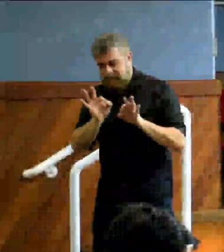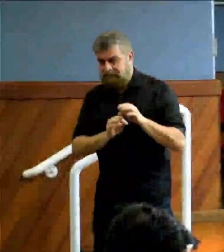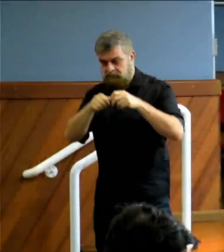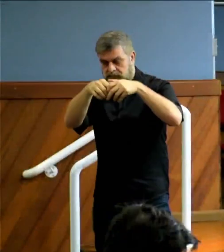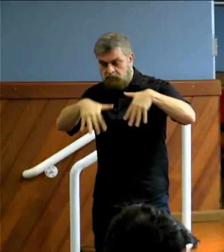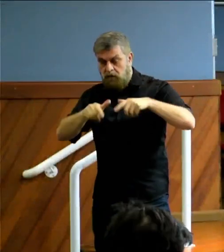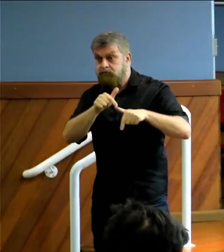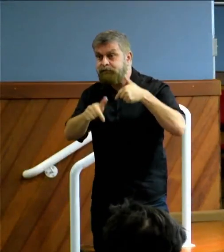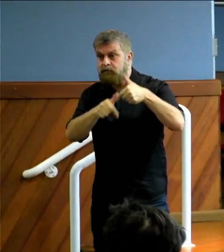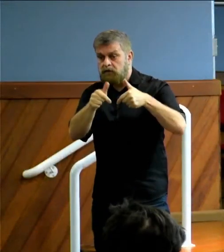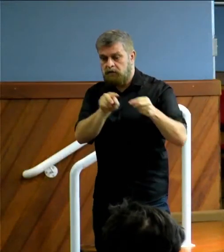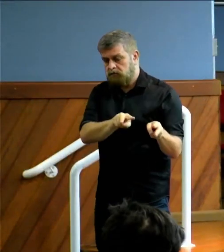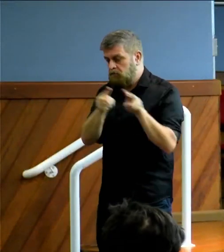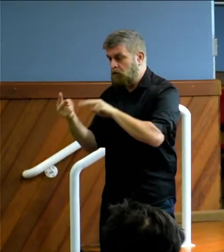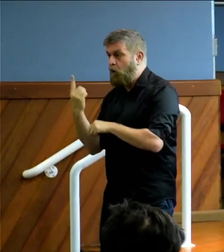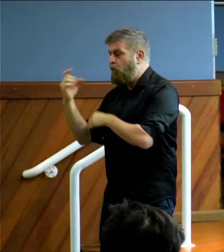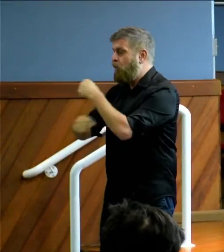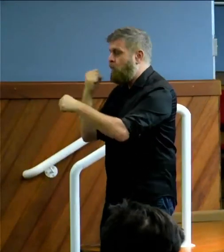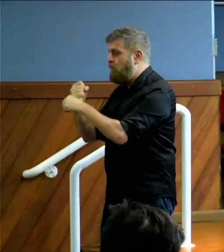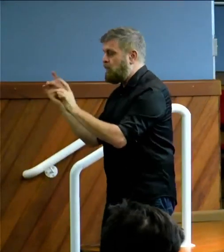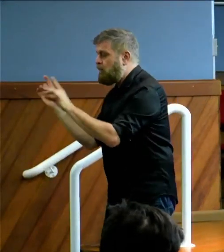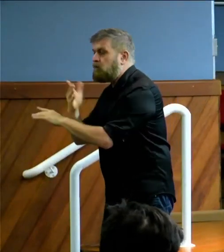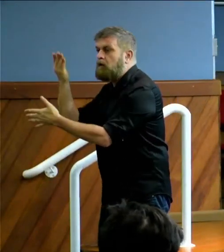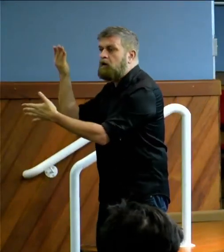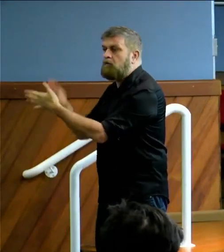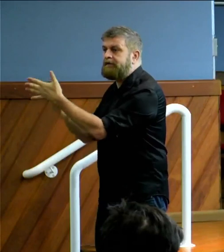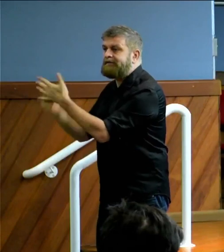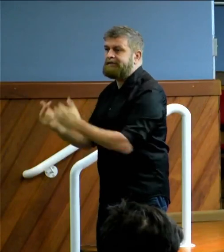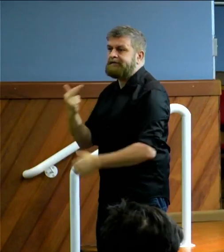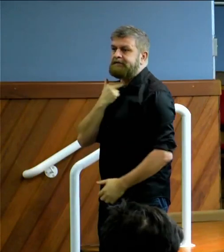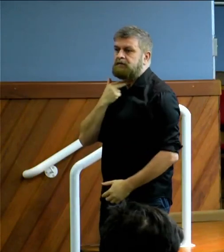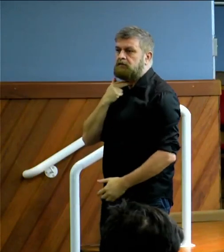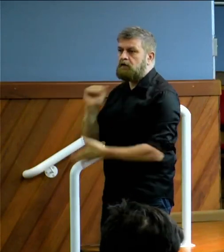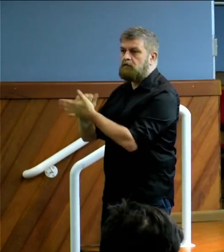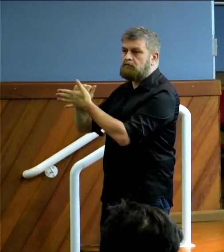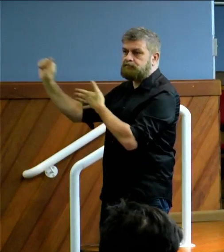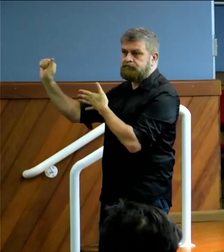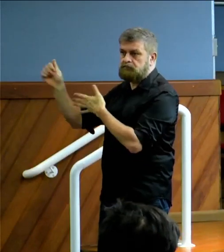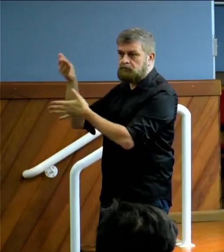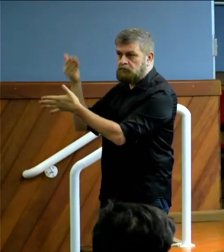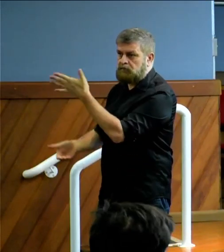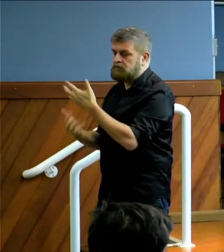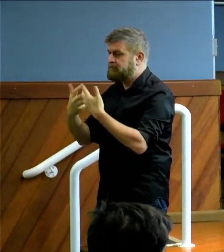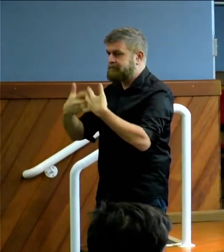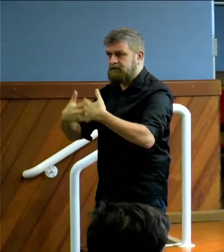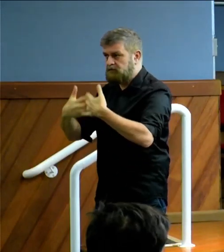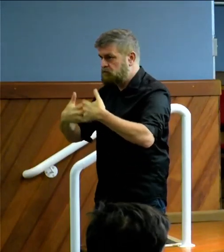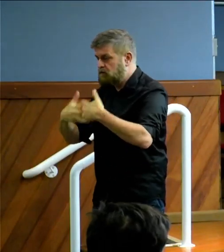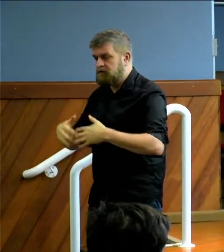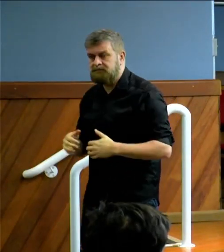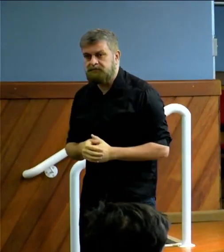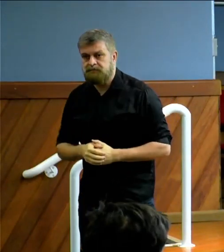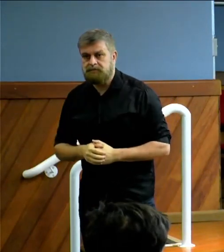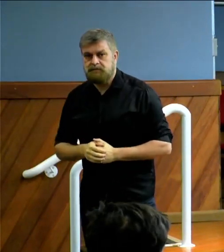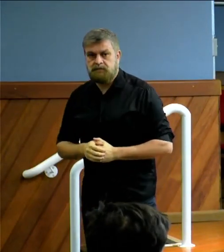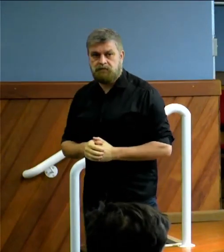trabalho do que a gente perder um ano de trabalho todo e olhar e falar, não deu, e aí eu apago. Não funciona assim, né? Então, é